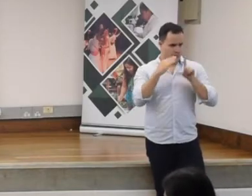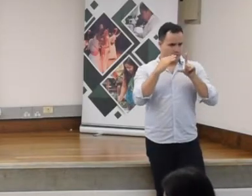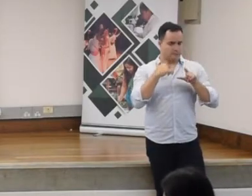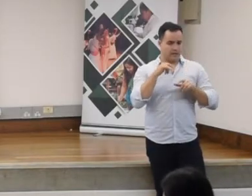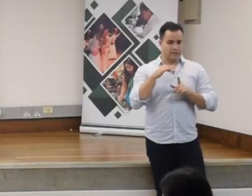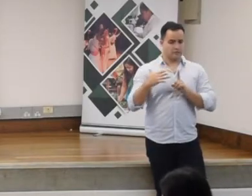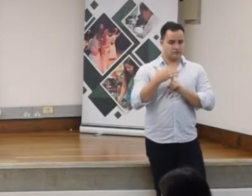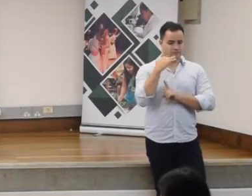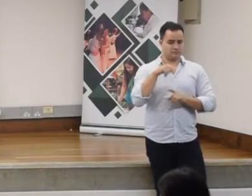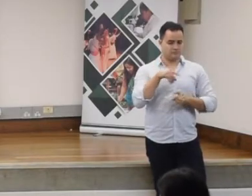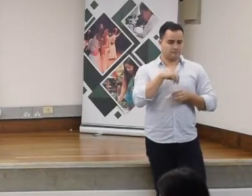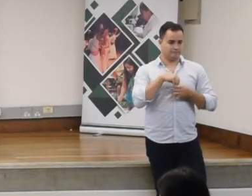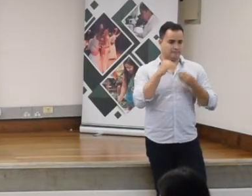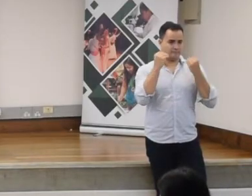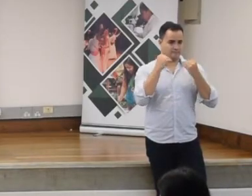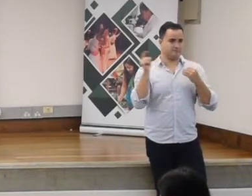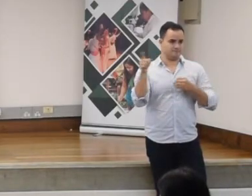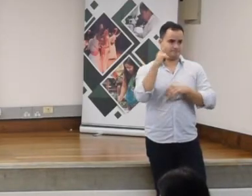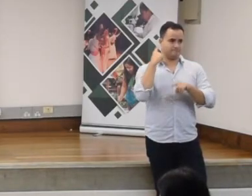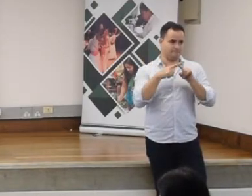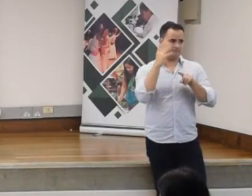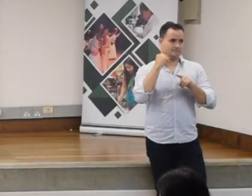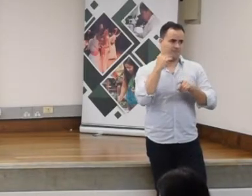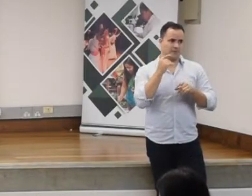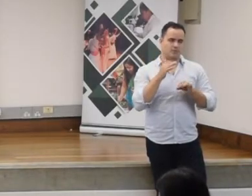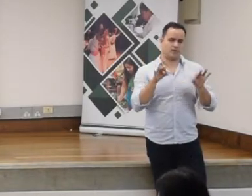esos programas de formación.